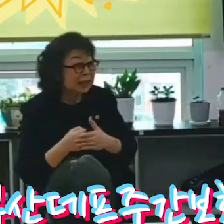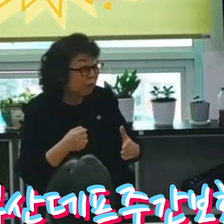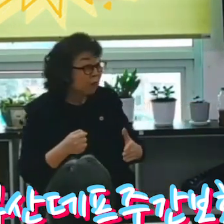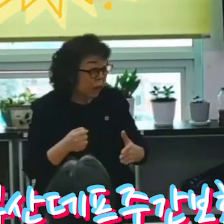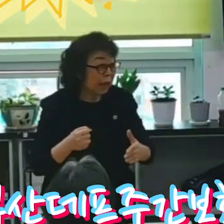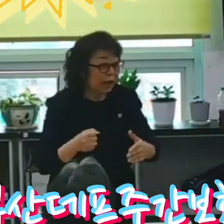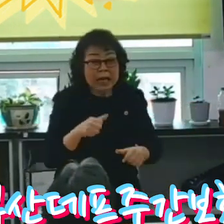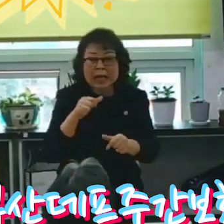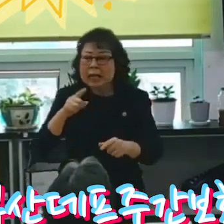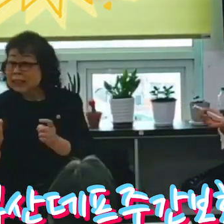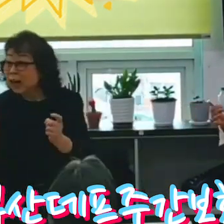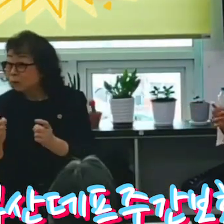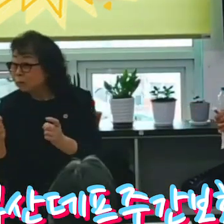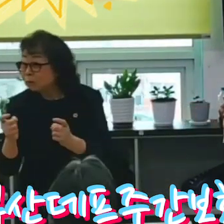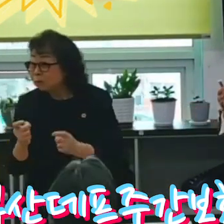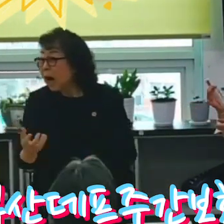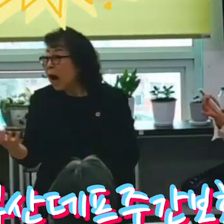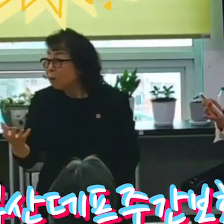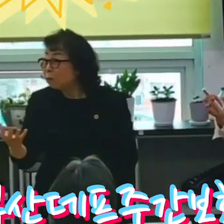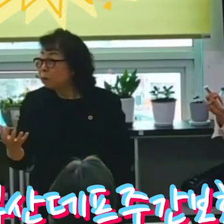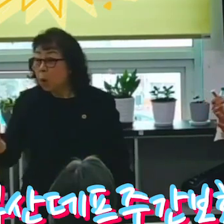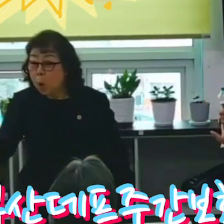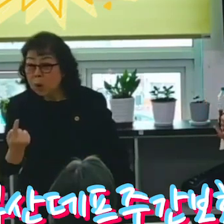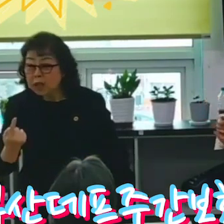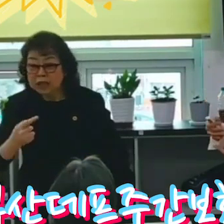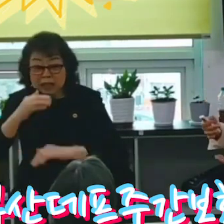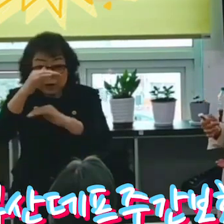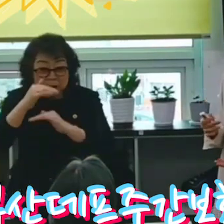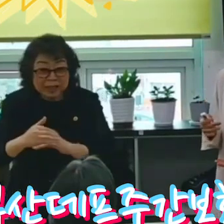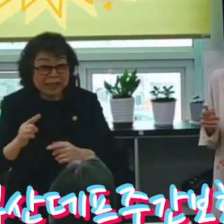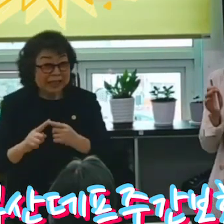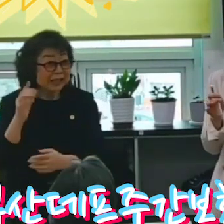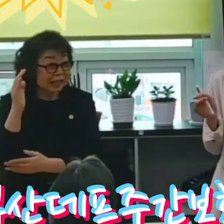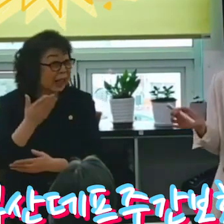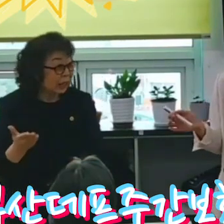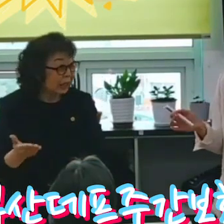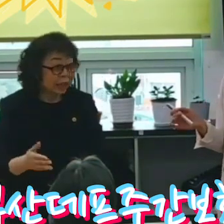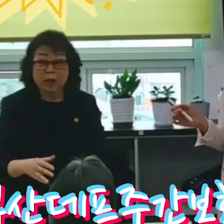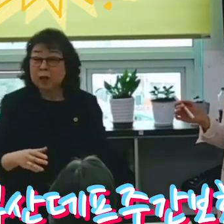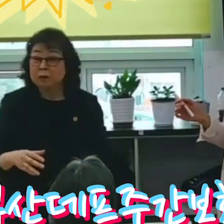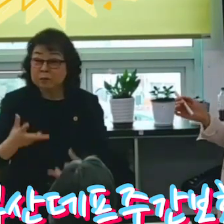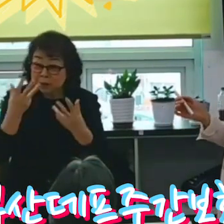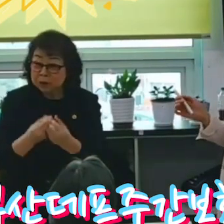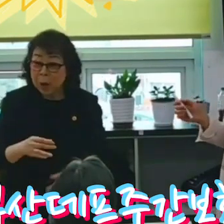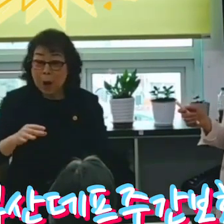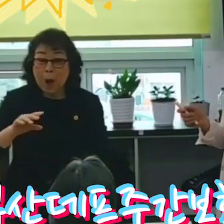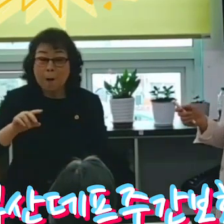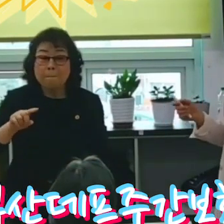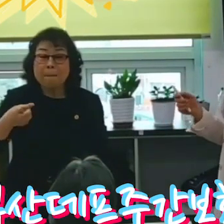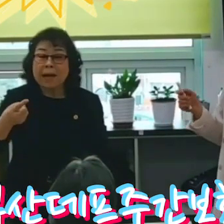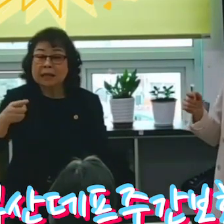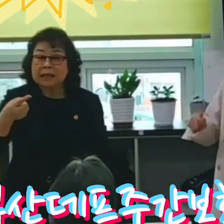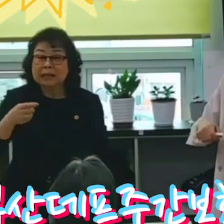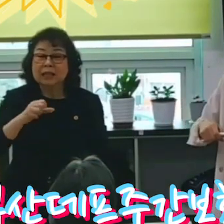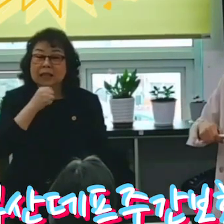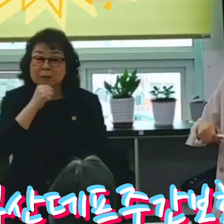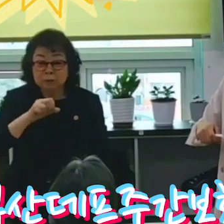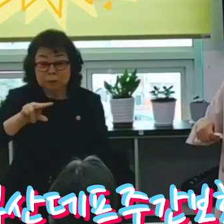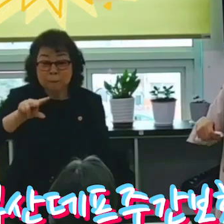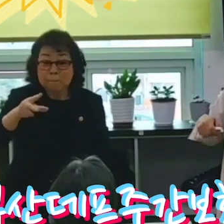나쁜 기운이거든요. 아픔이 오는 원리에 대해서 얘기했는데 100점 만점에 70점이 되면은